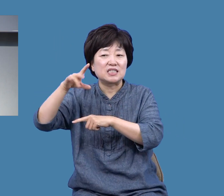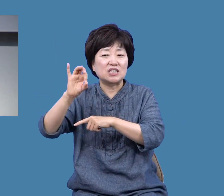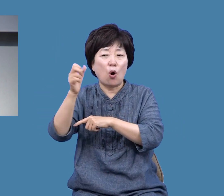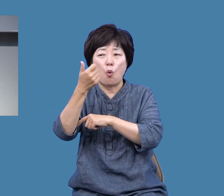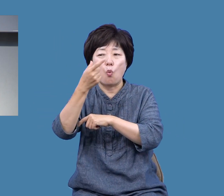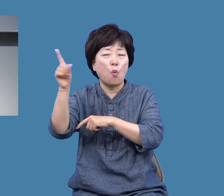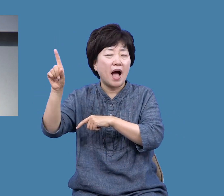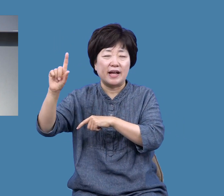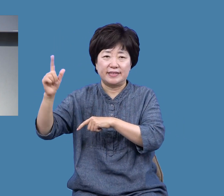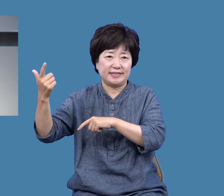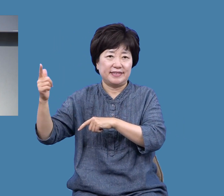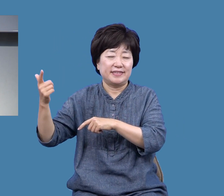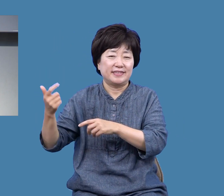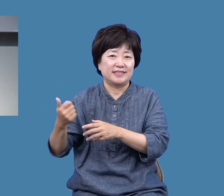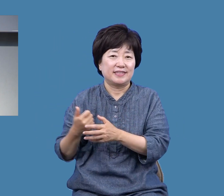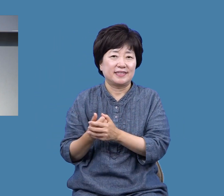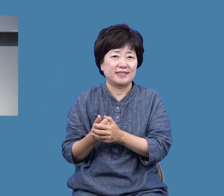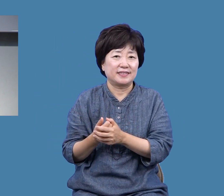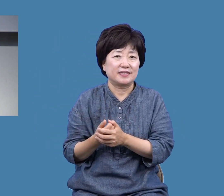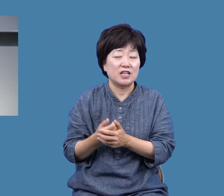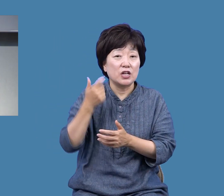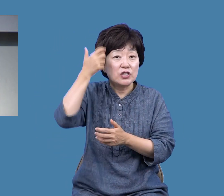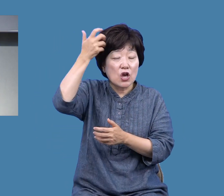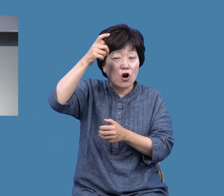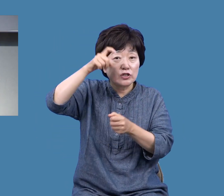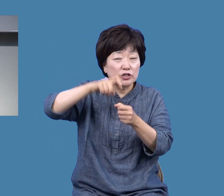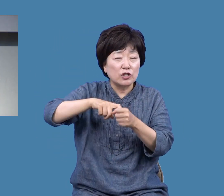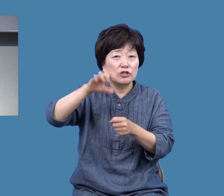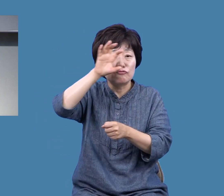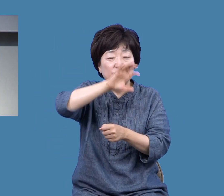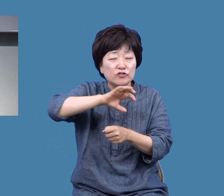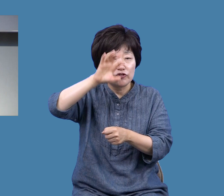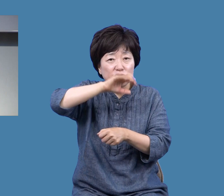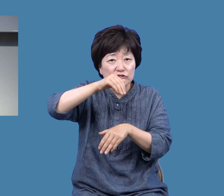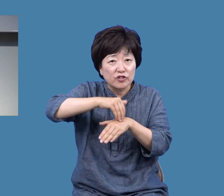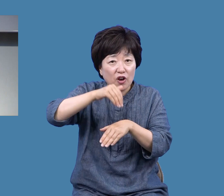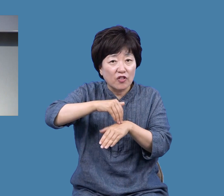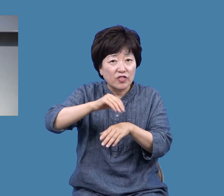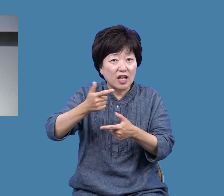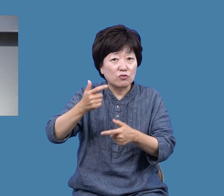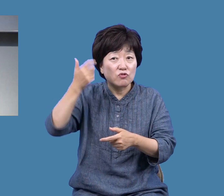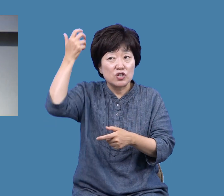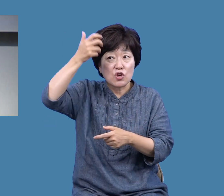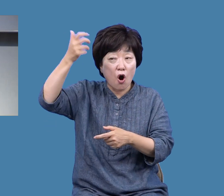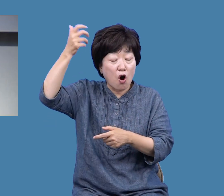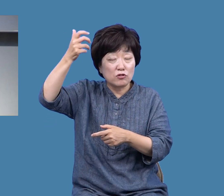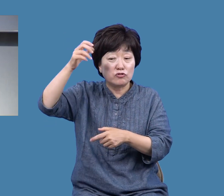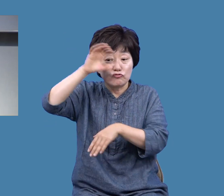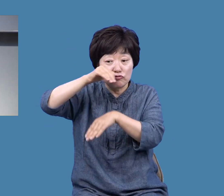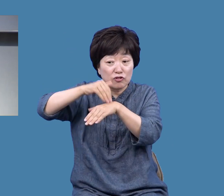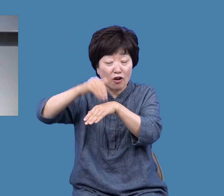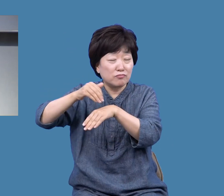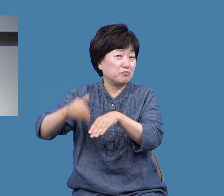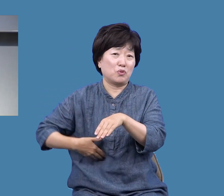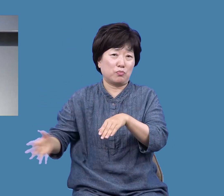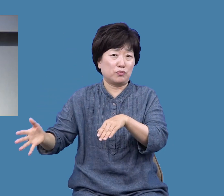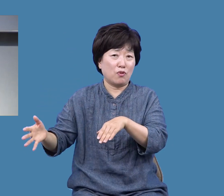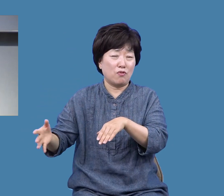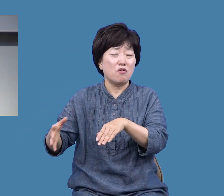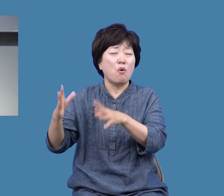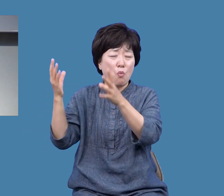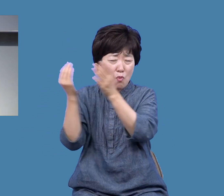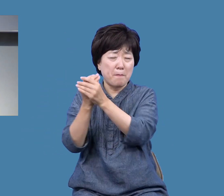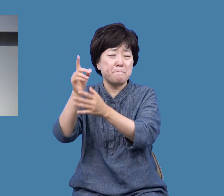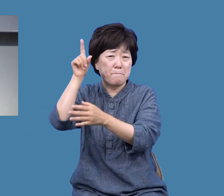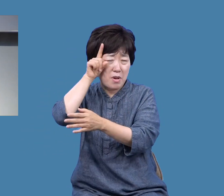훈련이라고 얘기했을 때 이 영적인 훈련도 우리의 영을 단련시키는 게 아니야. 이미 영은 우리 안에 완전해. 우리의 몸에 대한 거예요.